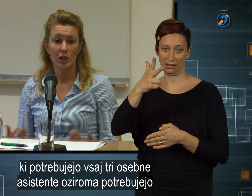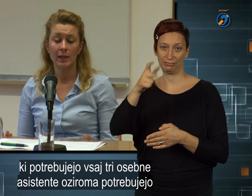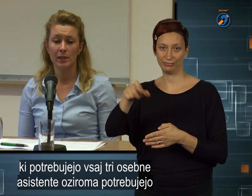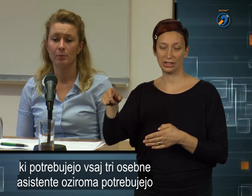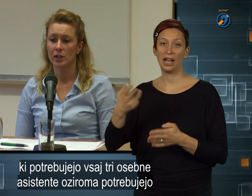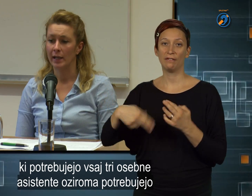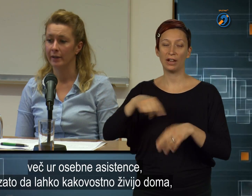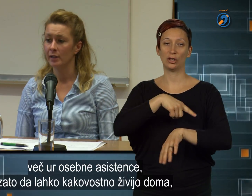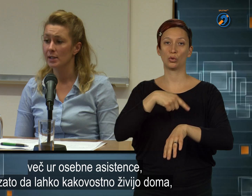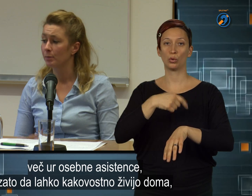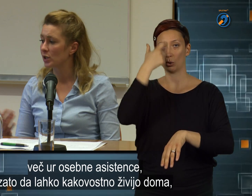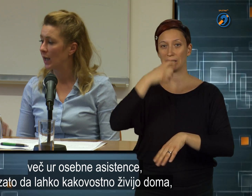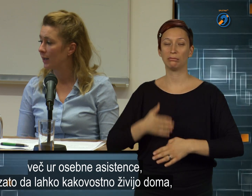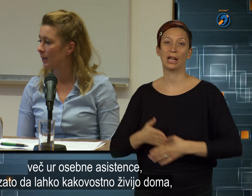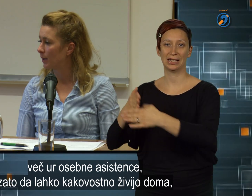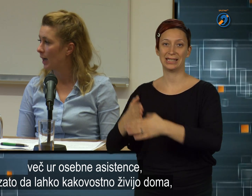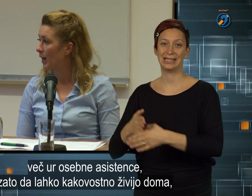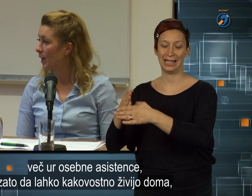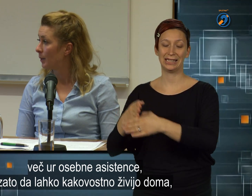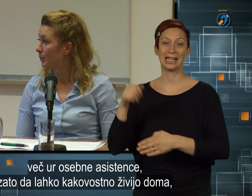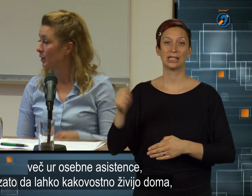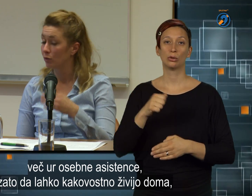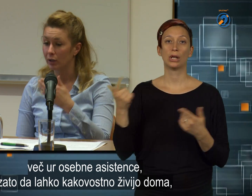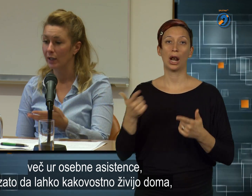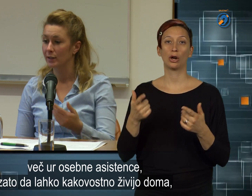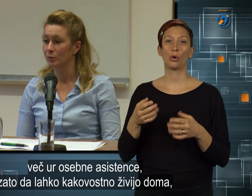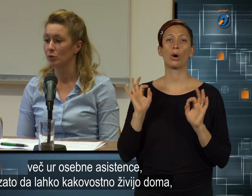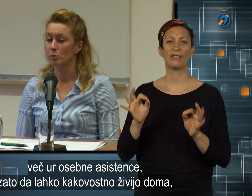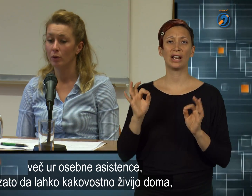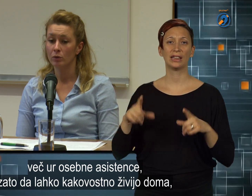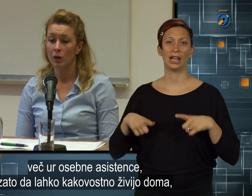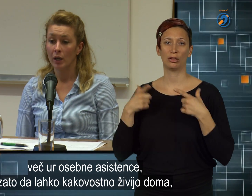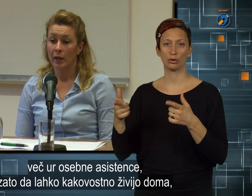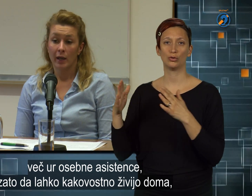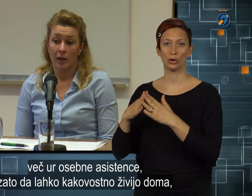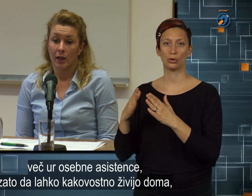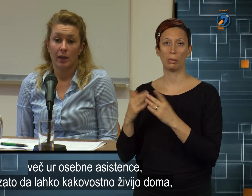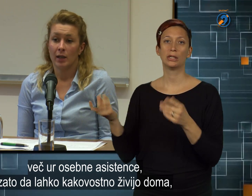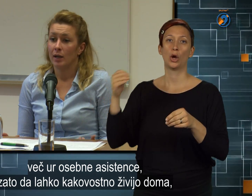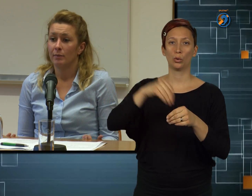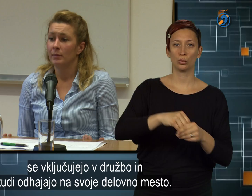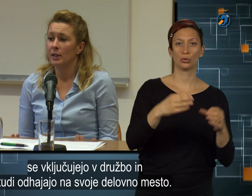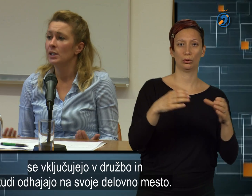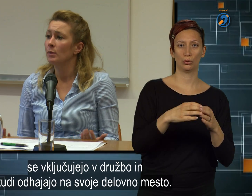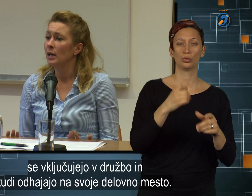oziroma potrebujejo več ur osebne asistence, zato da lahko kvalitetno